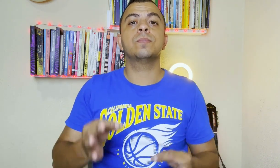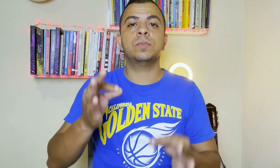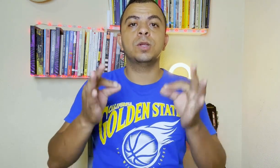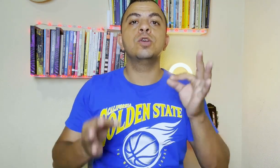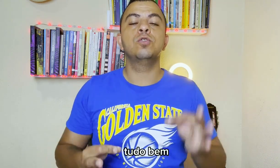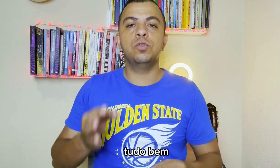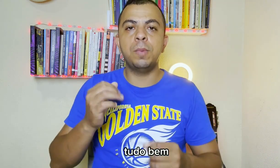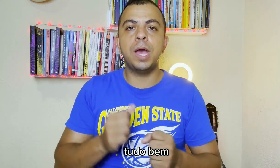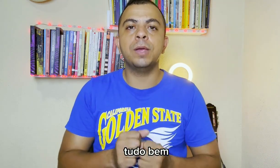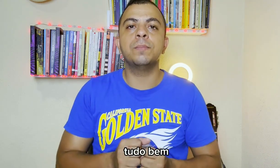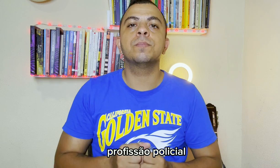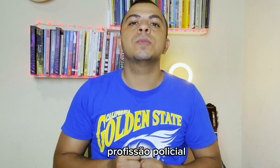Tudo bem?